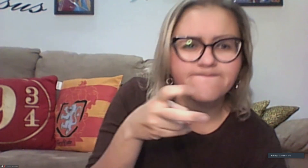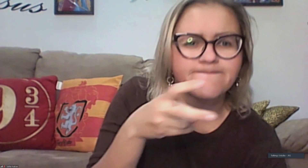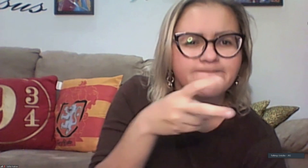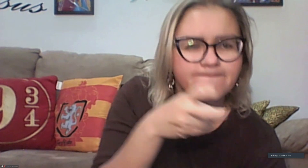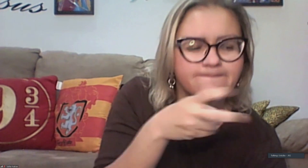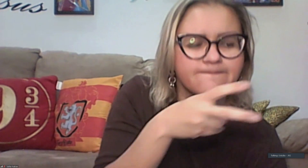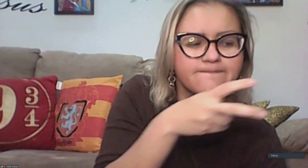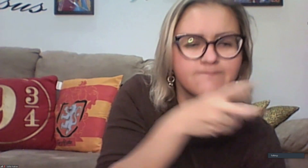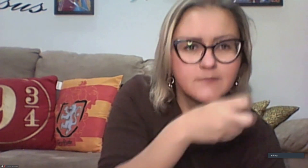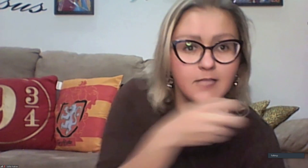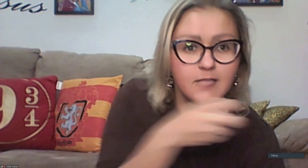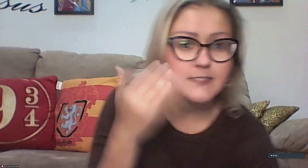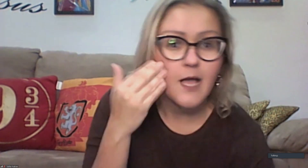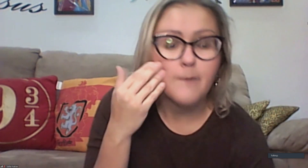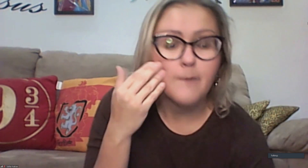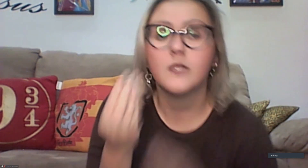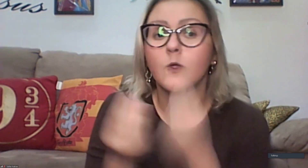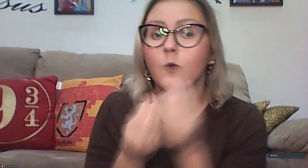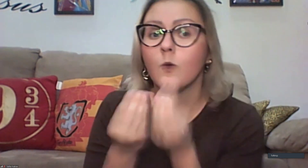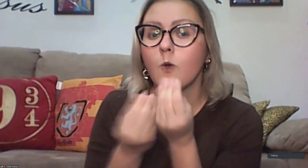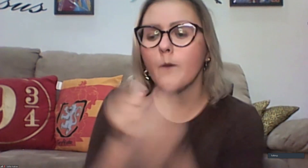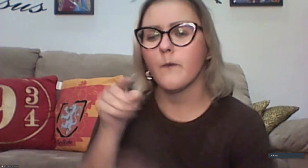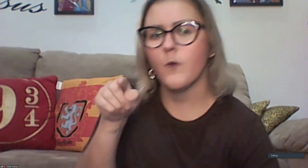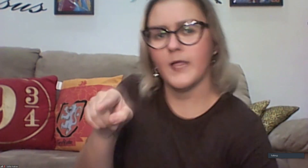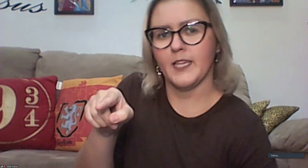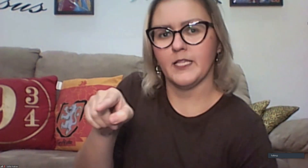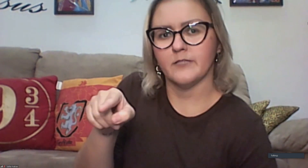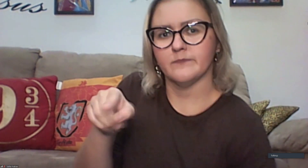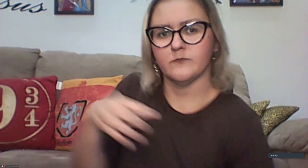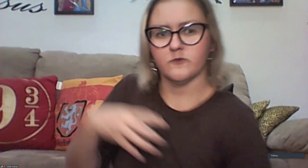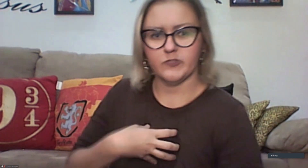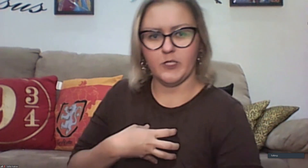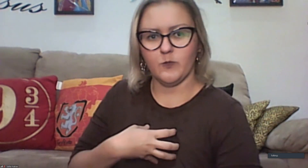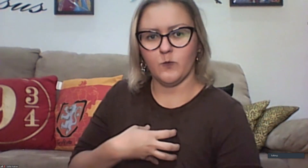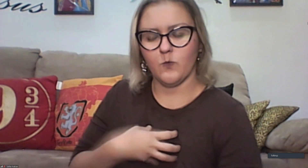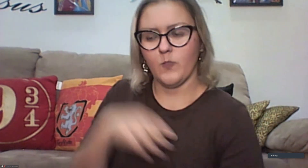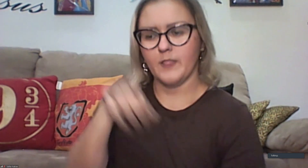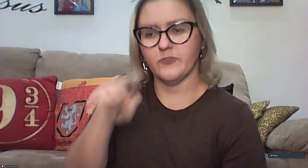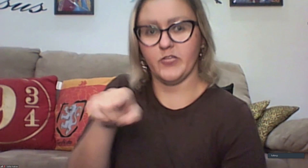como o aluno surdo age, como ele é.